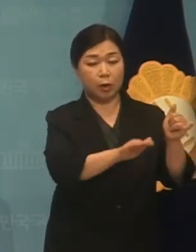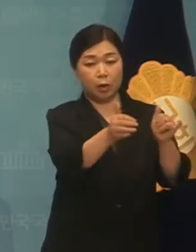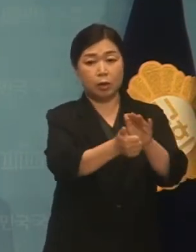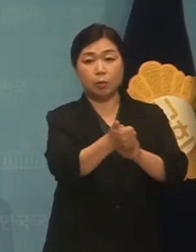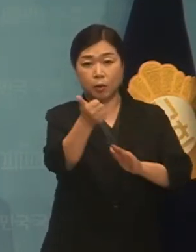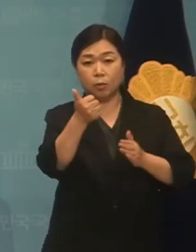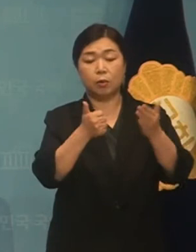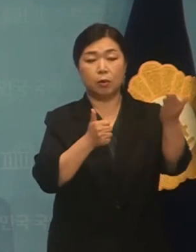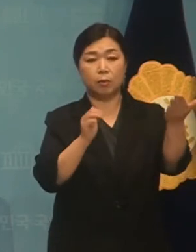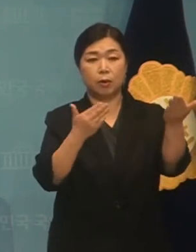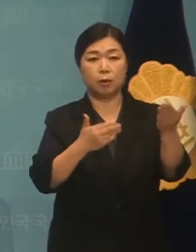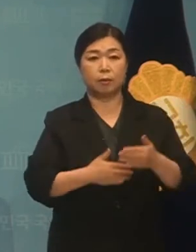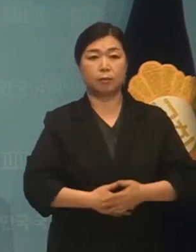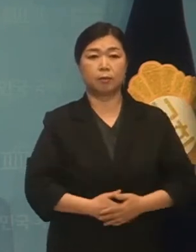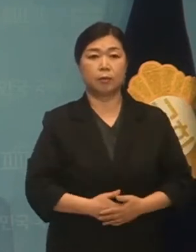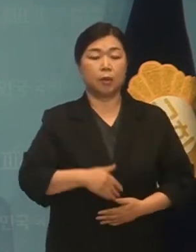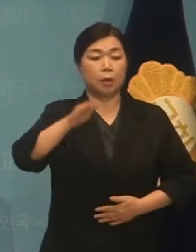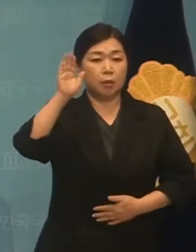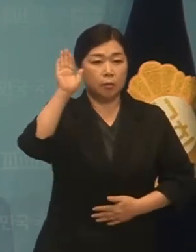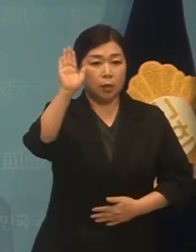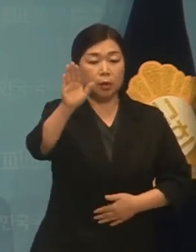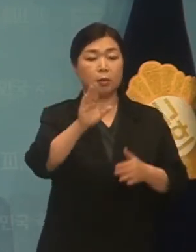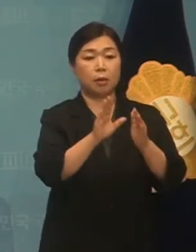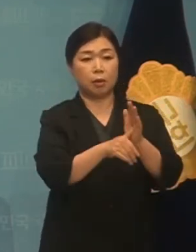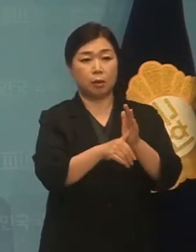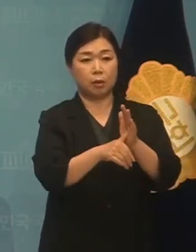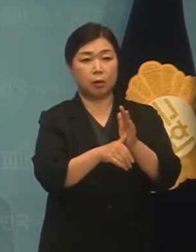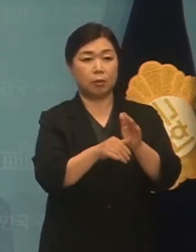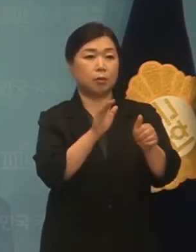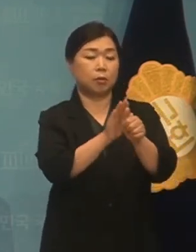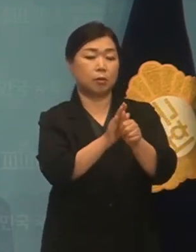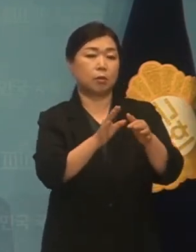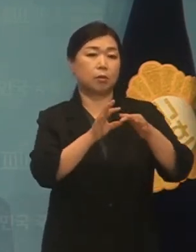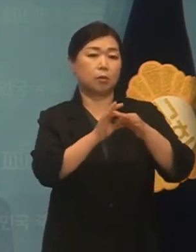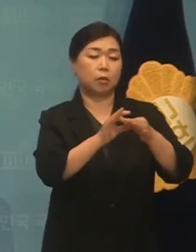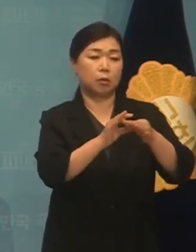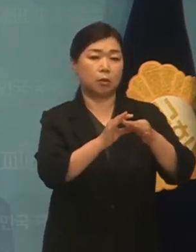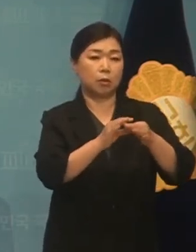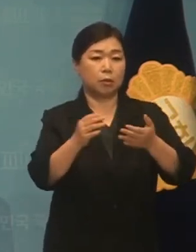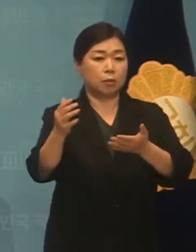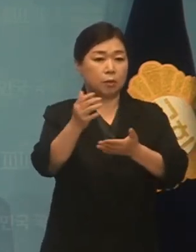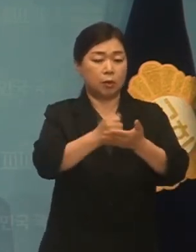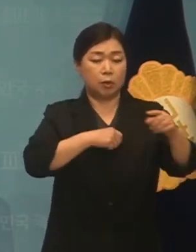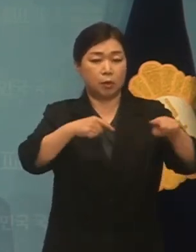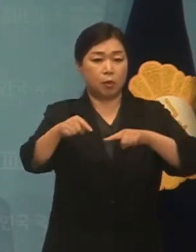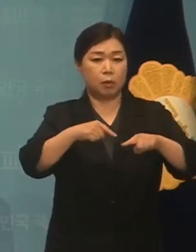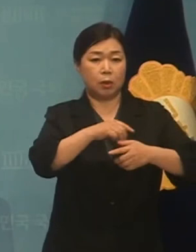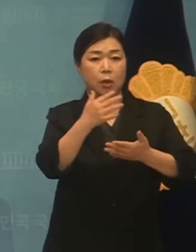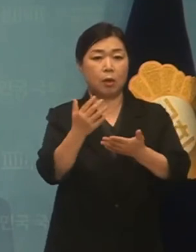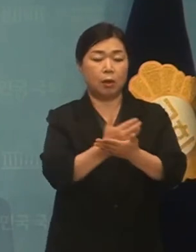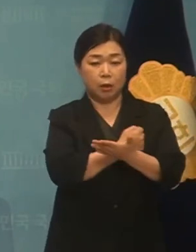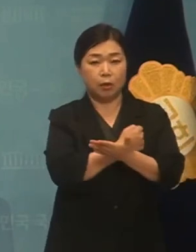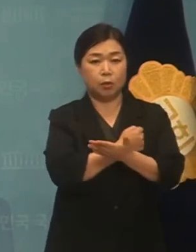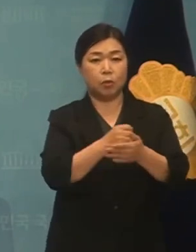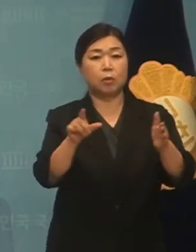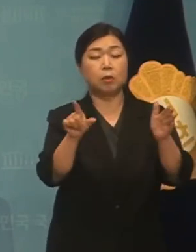합니다. 미래 세대의 지지를 통해 숙권 정당이라는